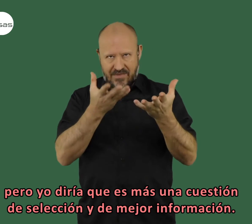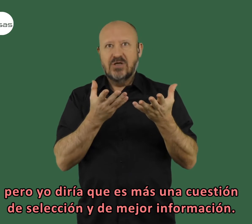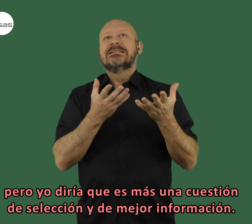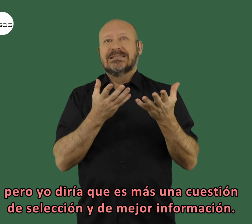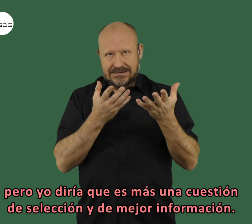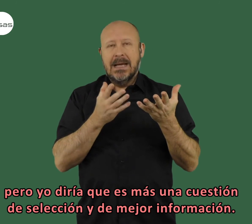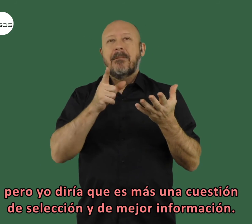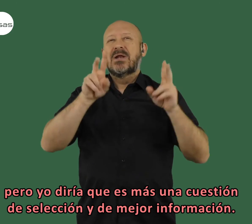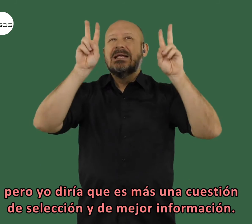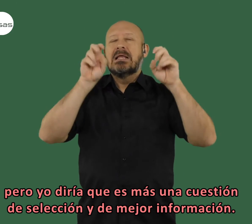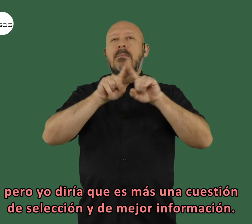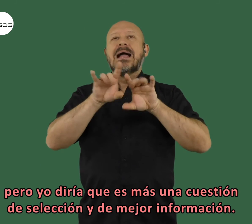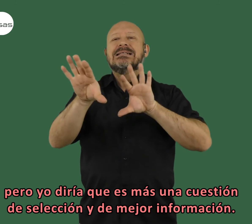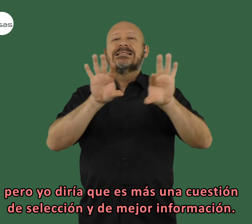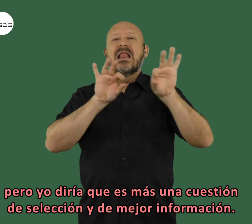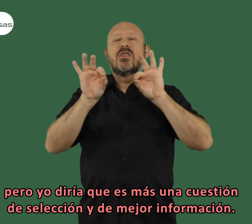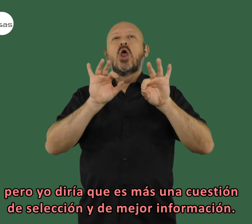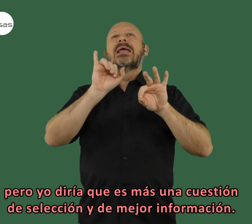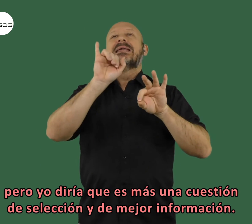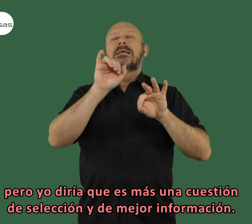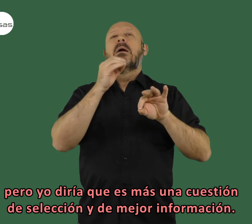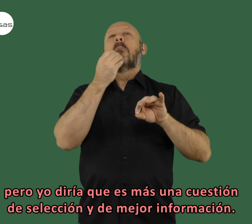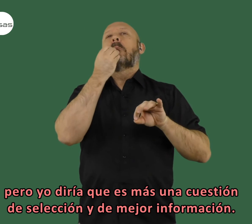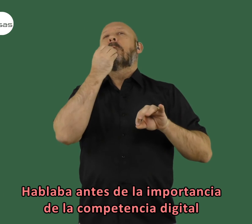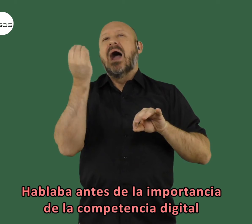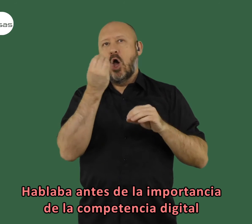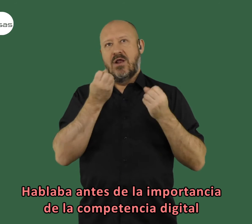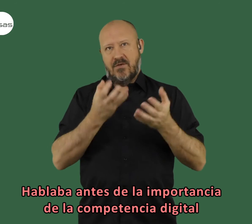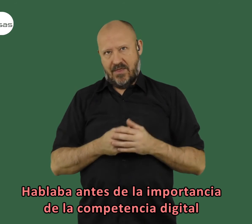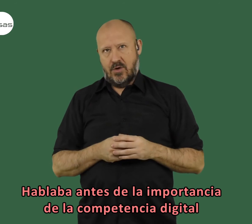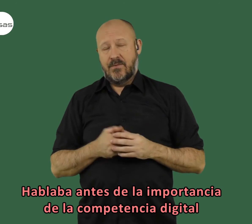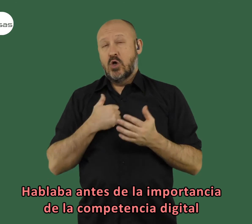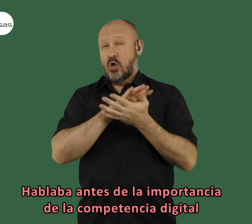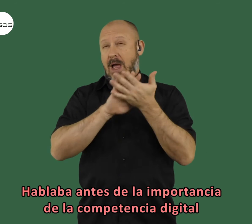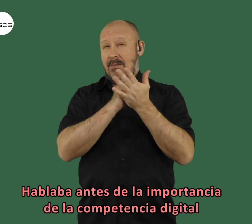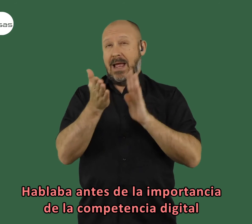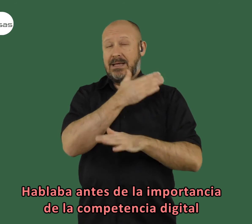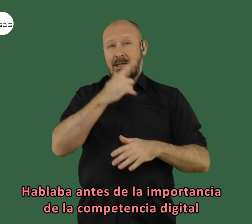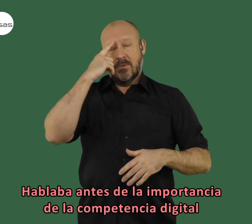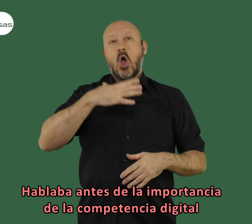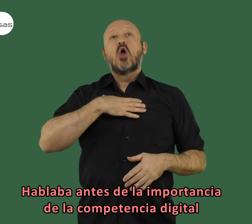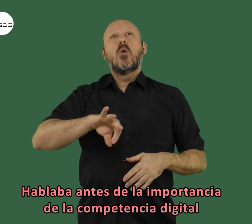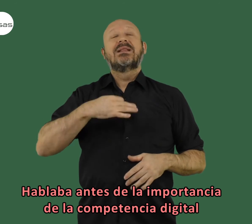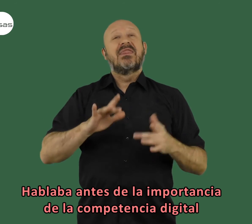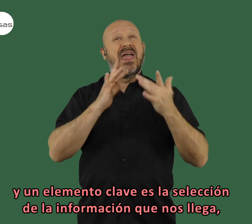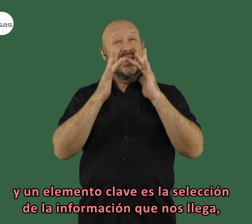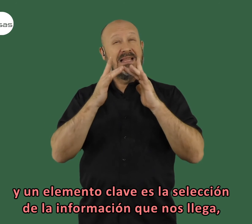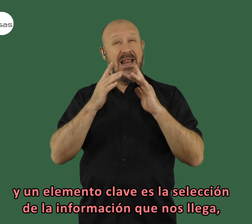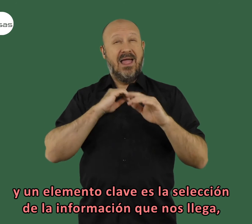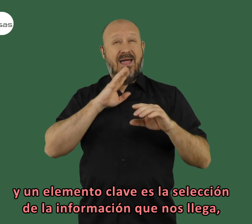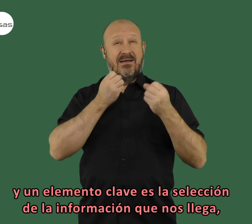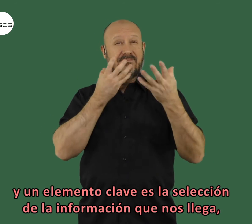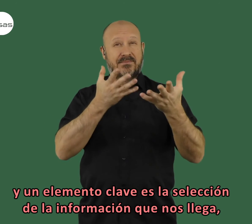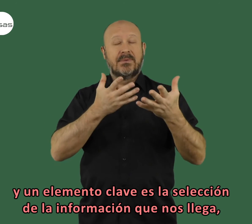información, pero yo diría que es más una cuestión de selección y de mejor información. Hablaba antes de la importancia de la competencia digital y